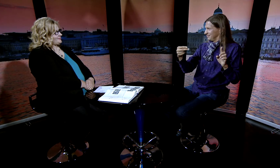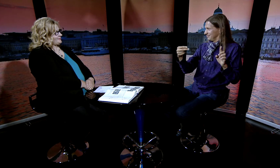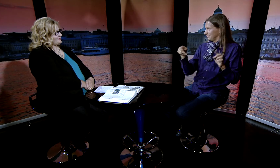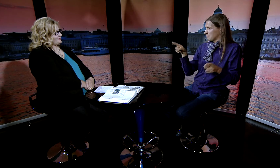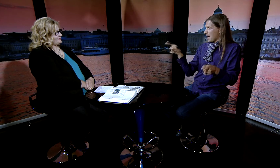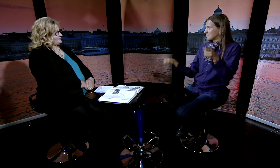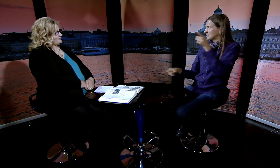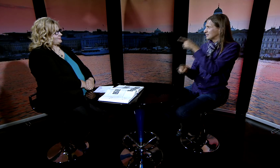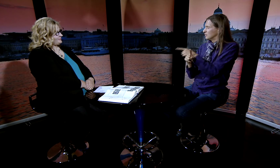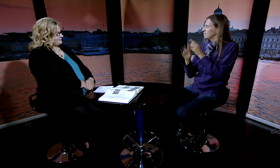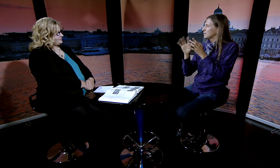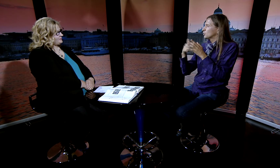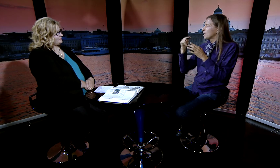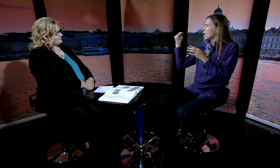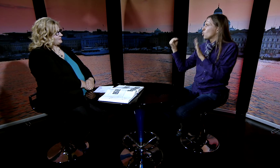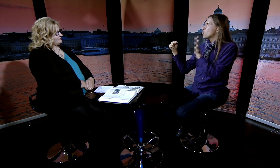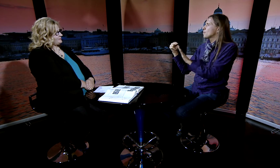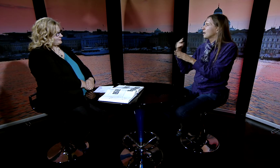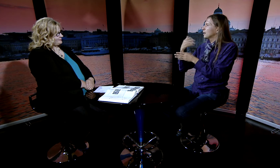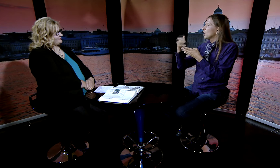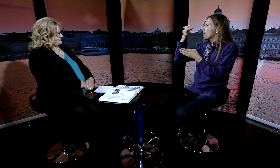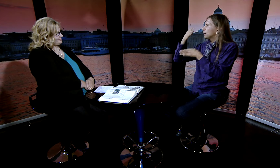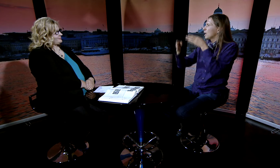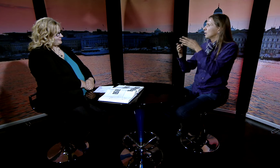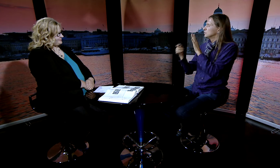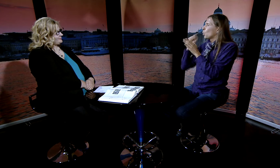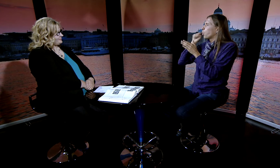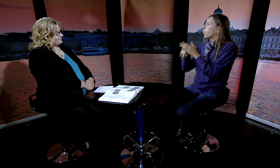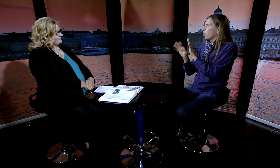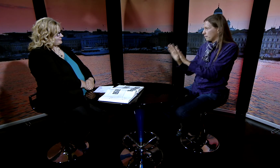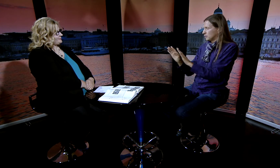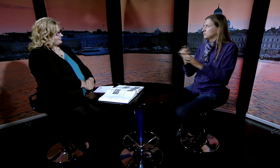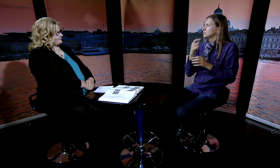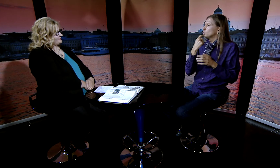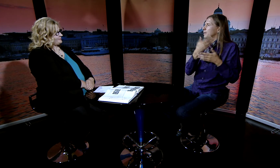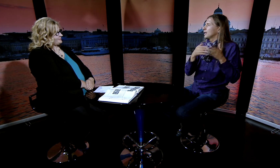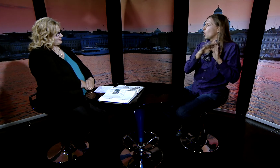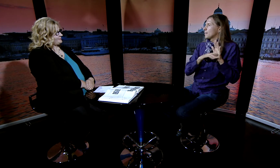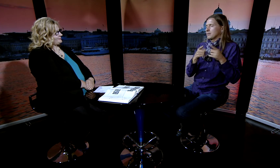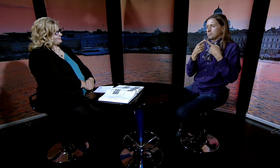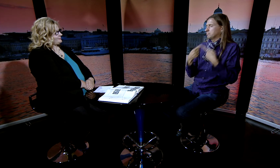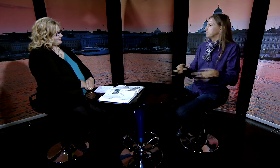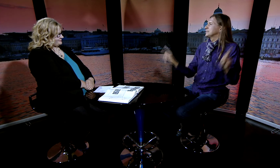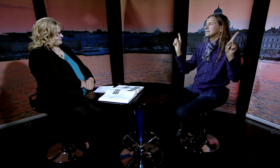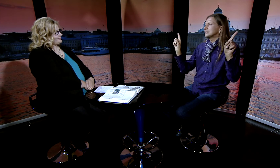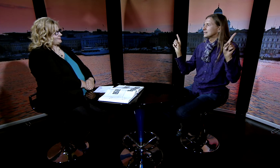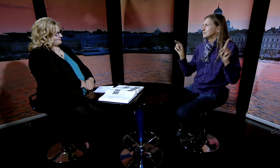Maailmassa on paljon kieliä, joissa on erilainen sananjärjestys kuin suomen kielessä. Esimerkkinä kiinan ja hebrean